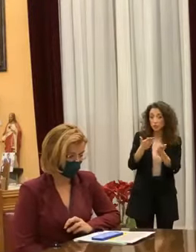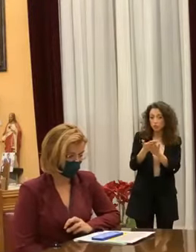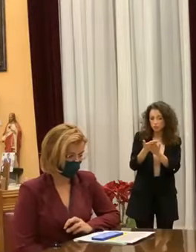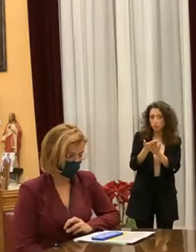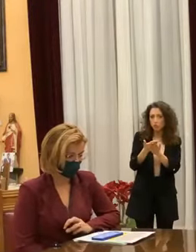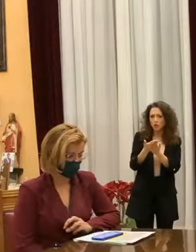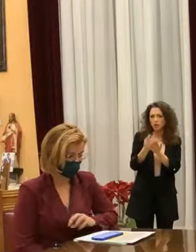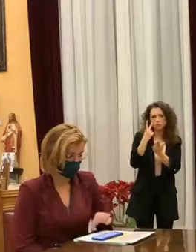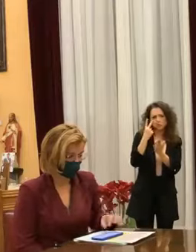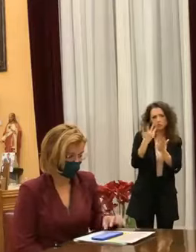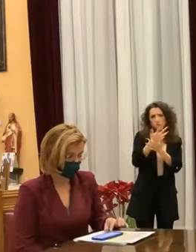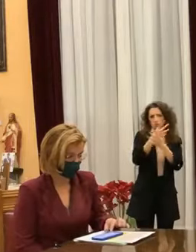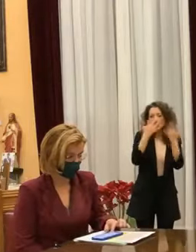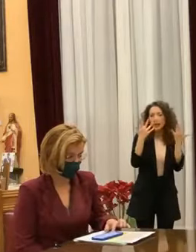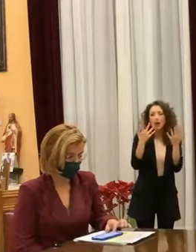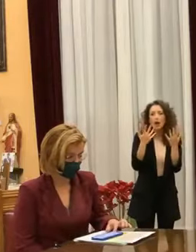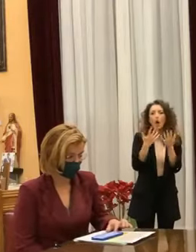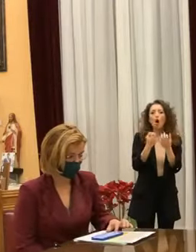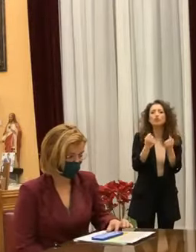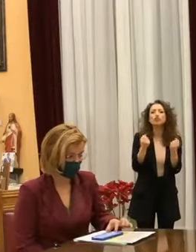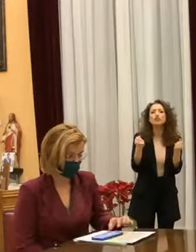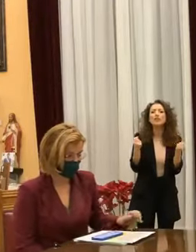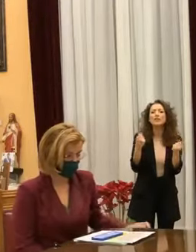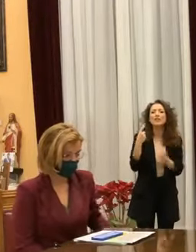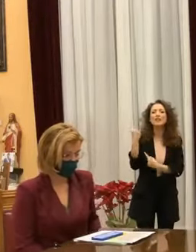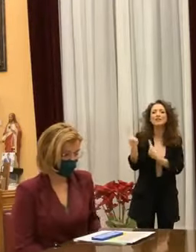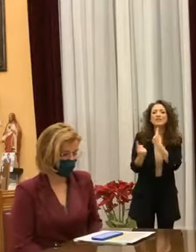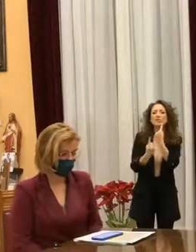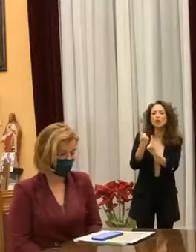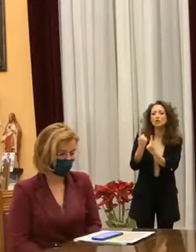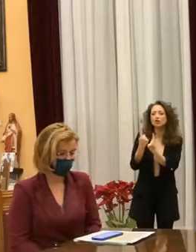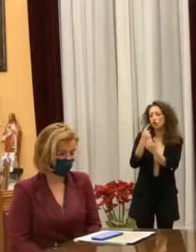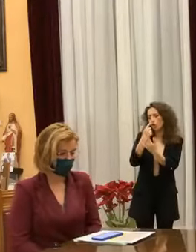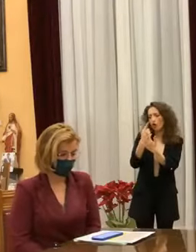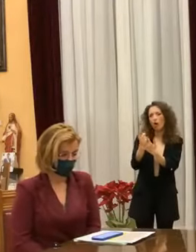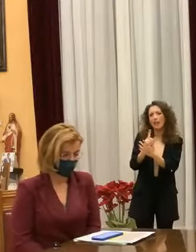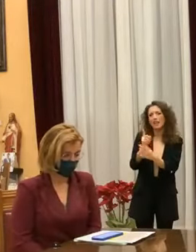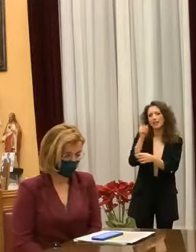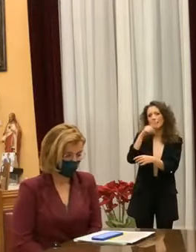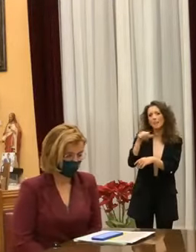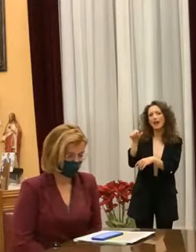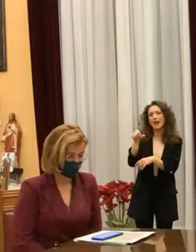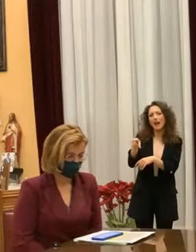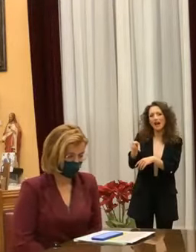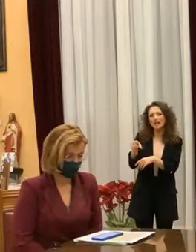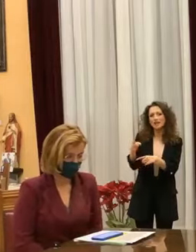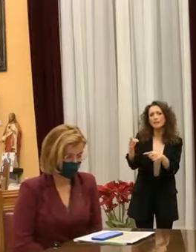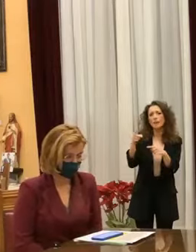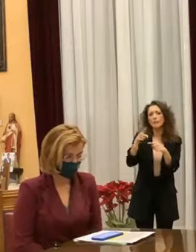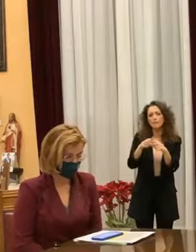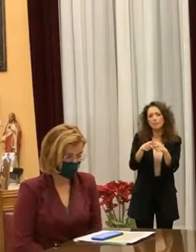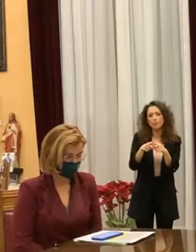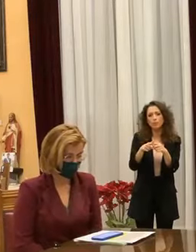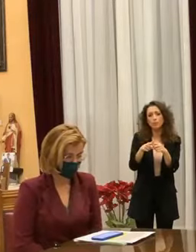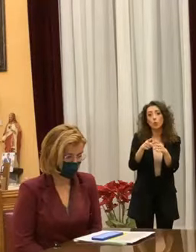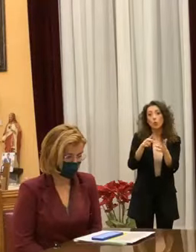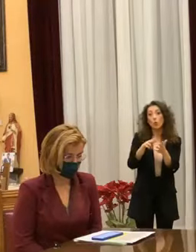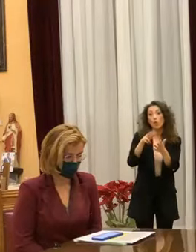evidenza elementi oggettivi che, in quanto tali, fermo restando l'attivazione delle ulteriori garanzie partecipative a favore